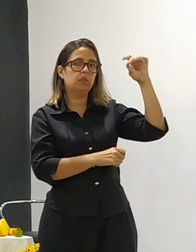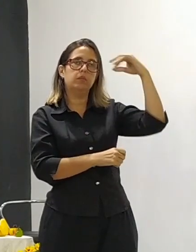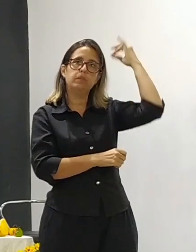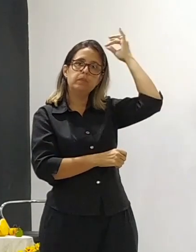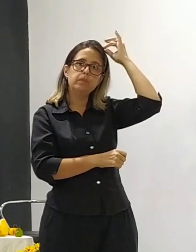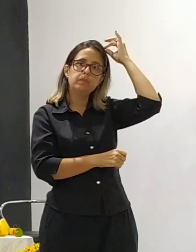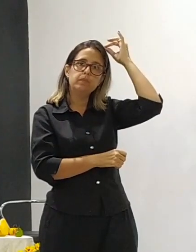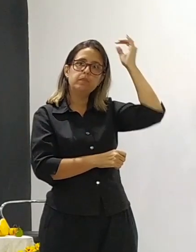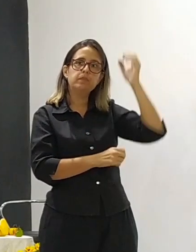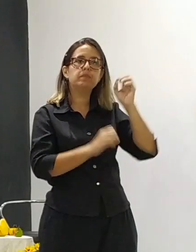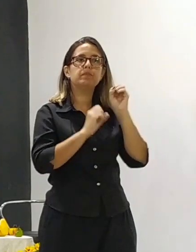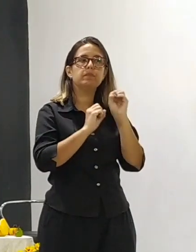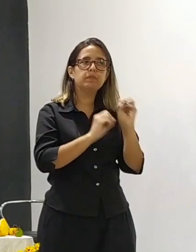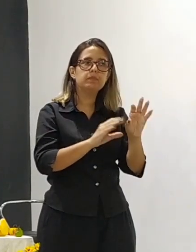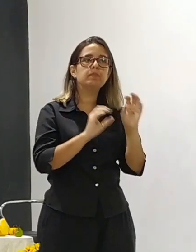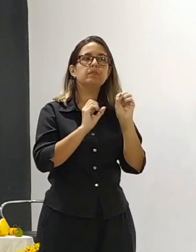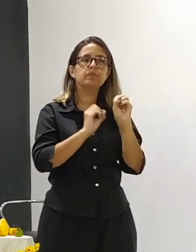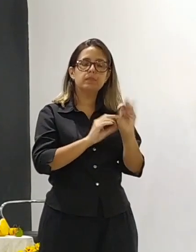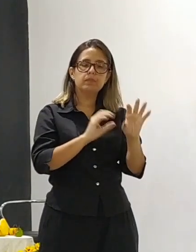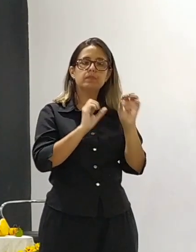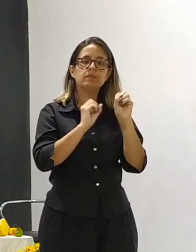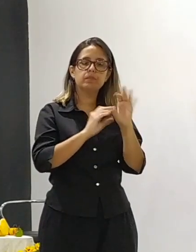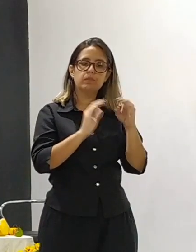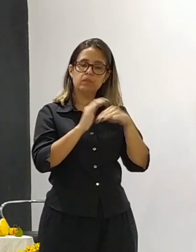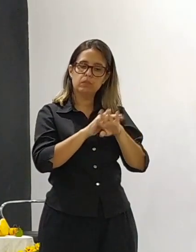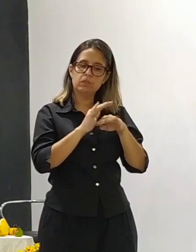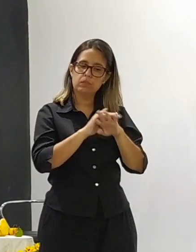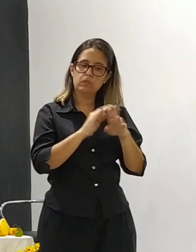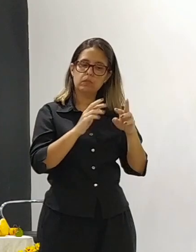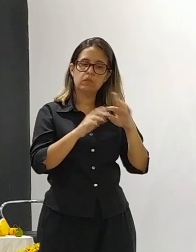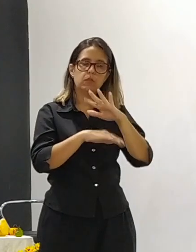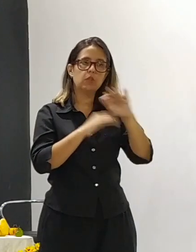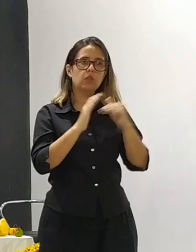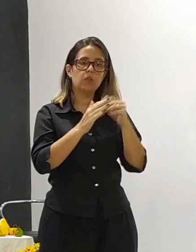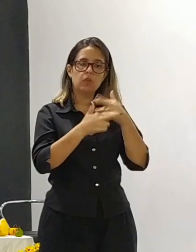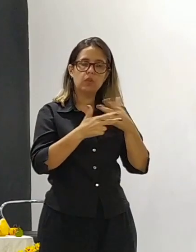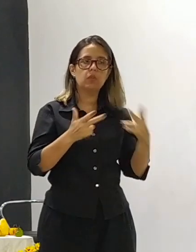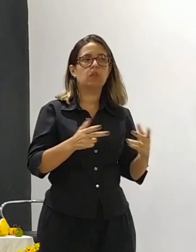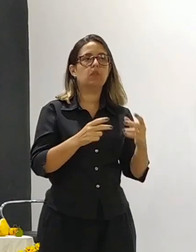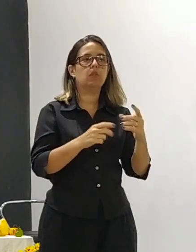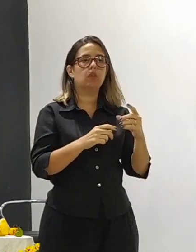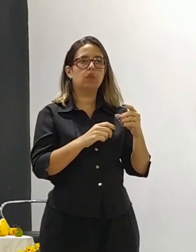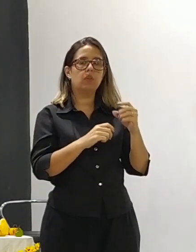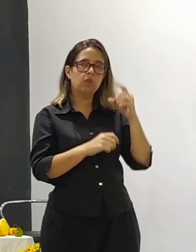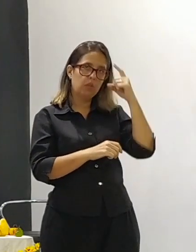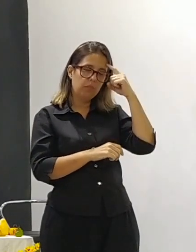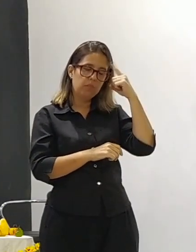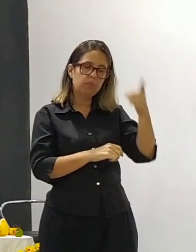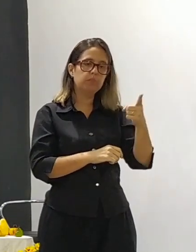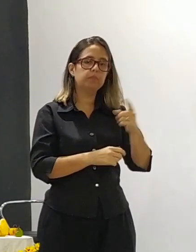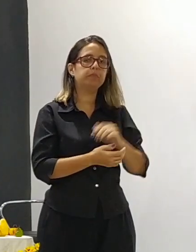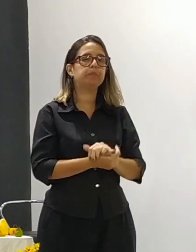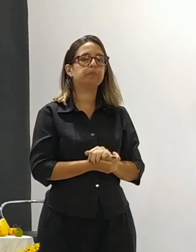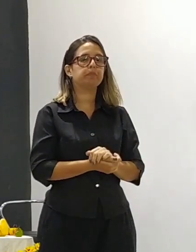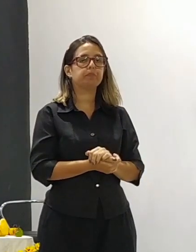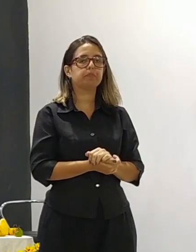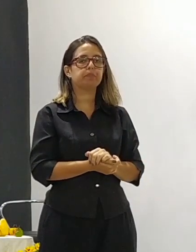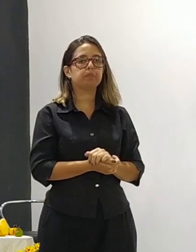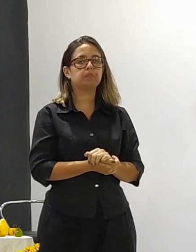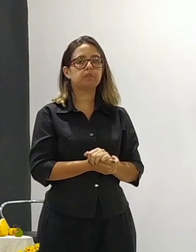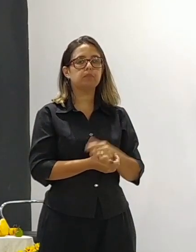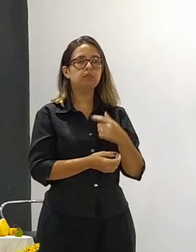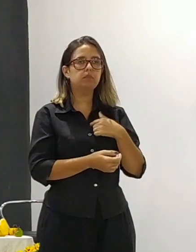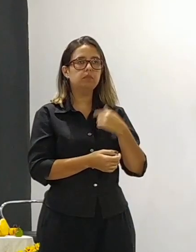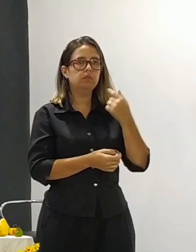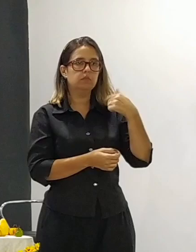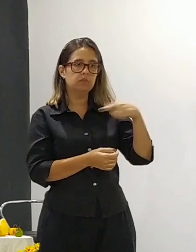diz: ensinando-os a guardar todas as coisas que vos tenho mandado. Então